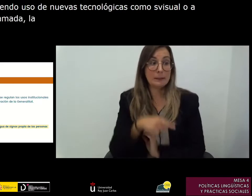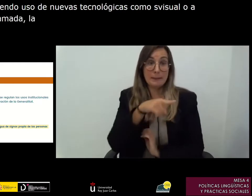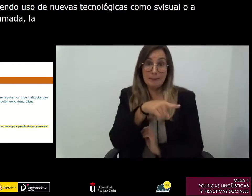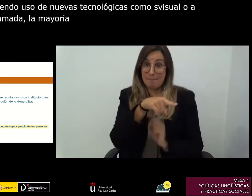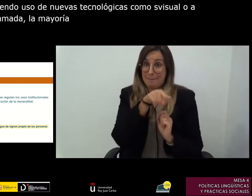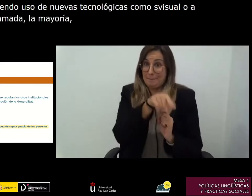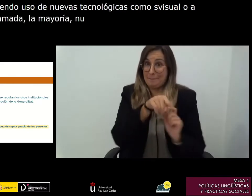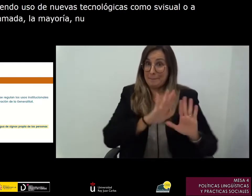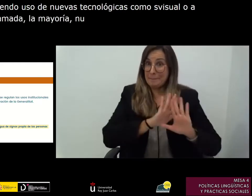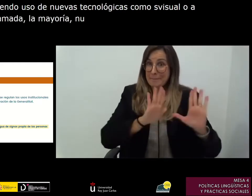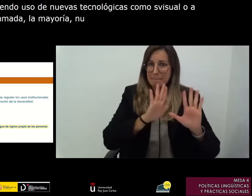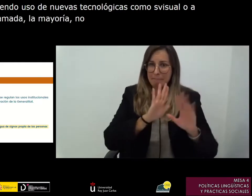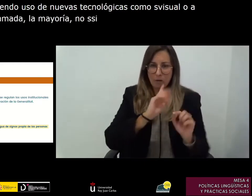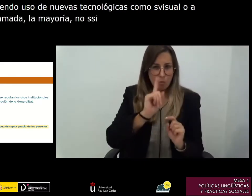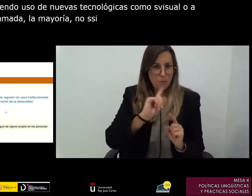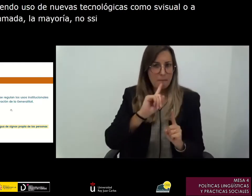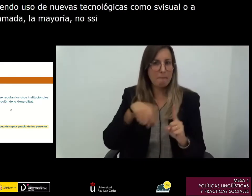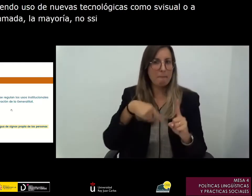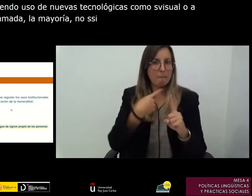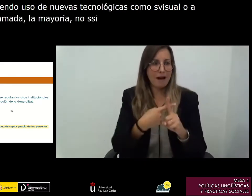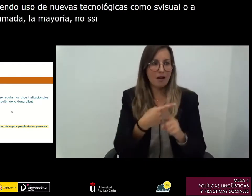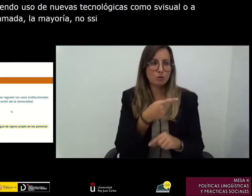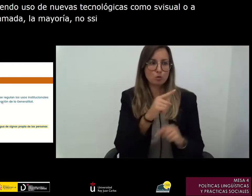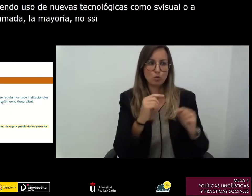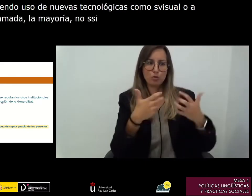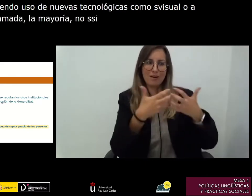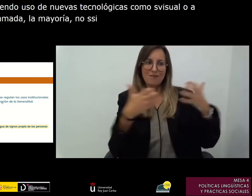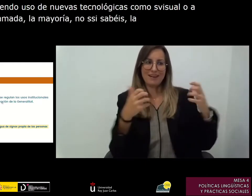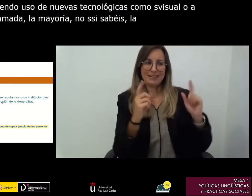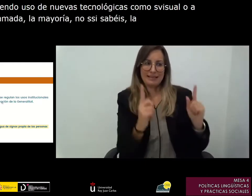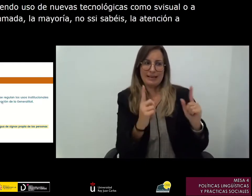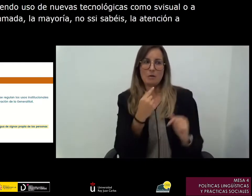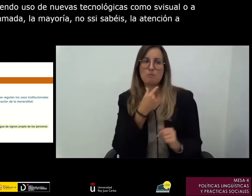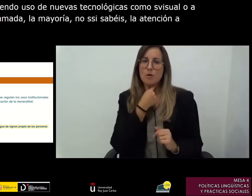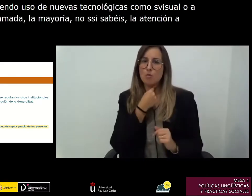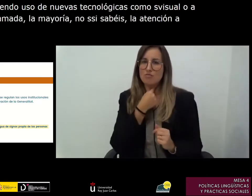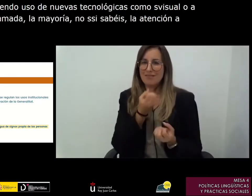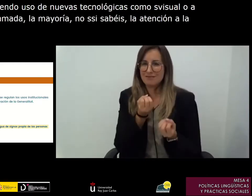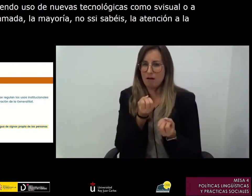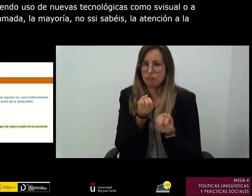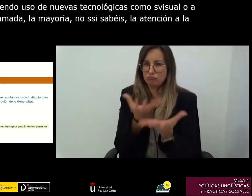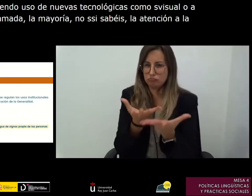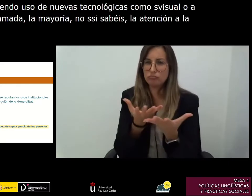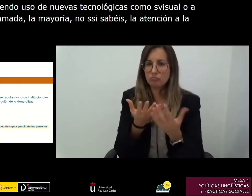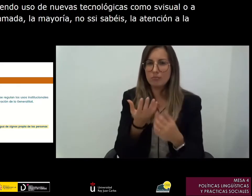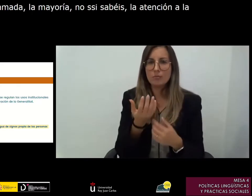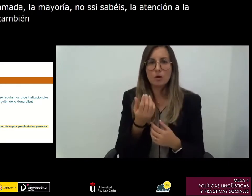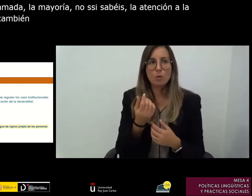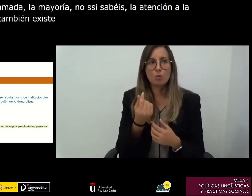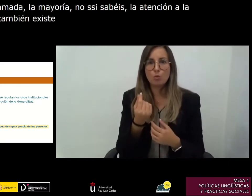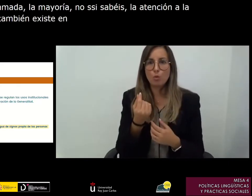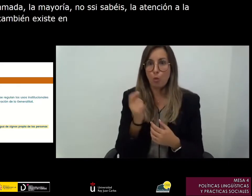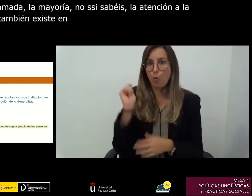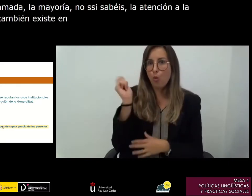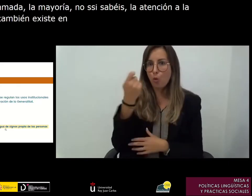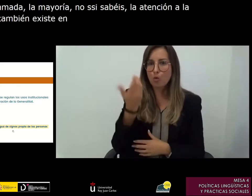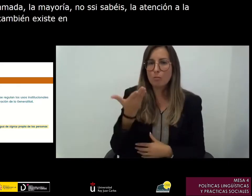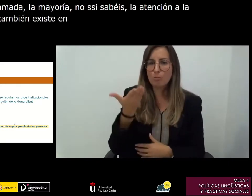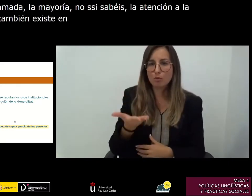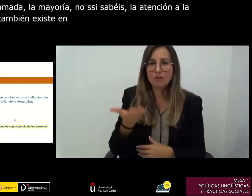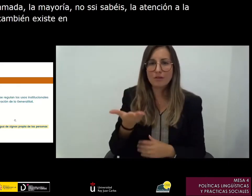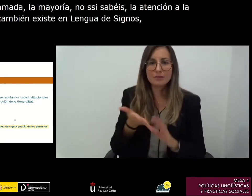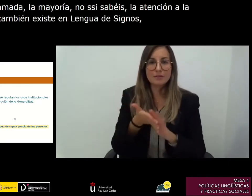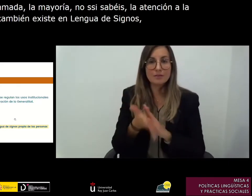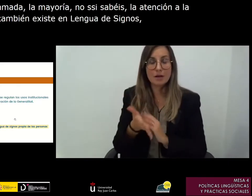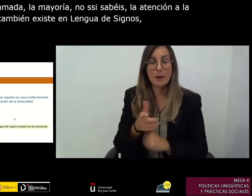existe en versión en lengua de signos, signado, y bueno, pues las personas solas tienen la oportunidad. Me gustaría trasladaros